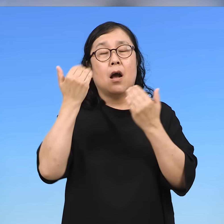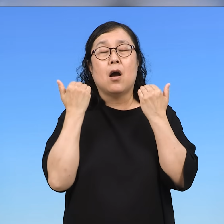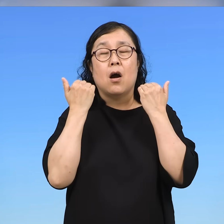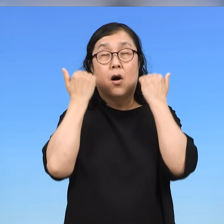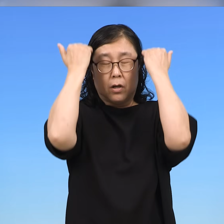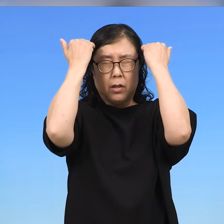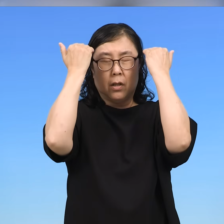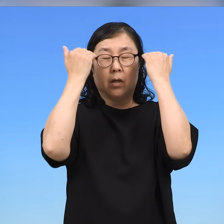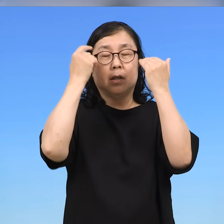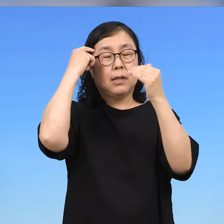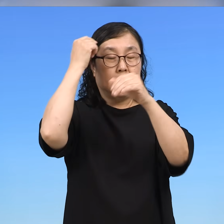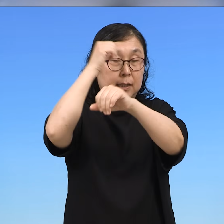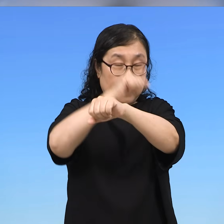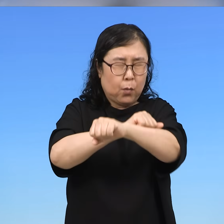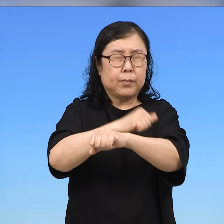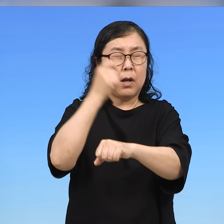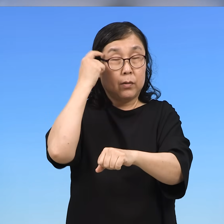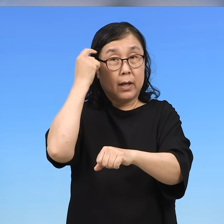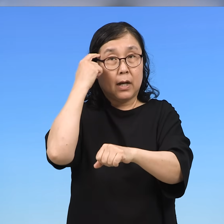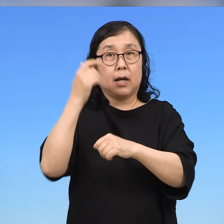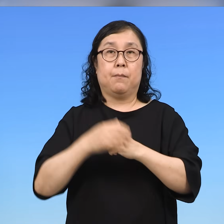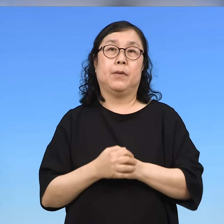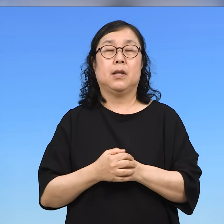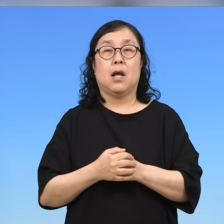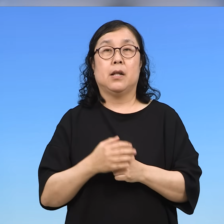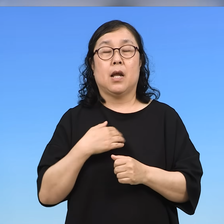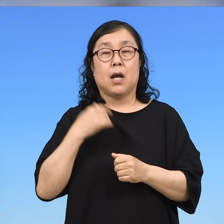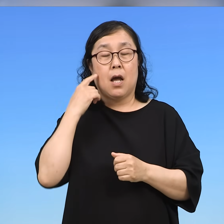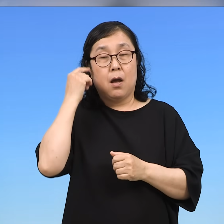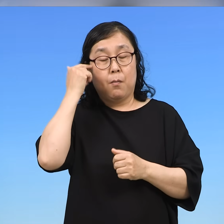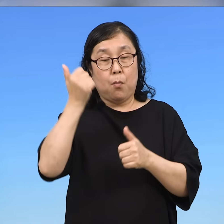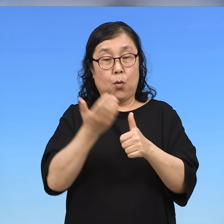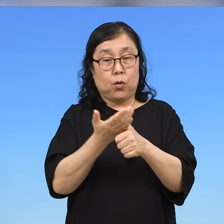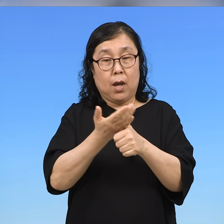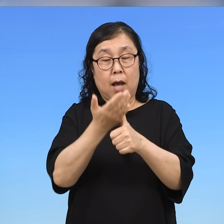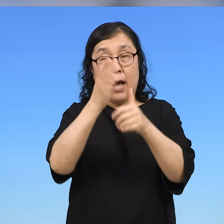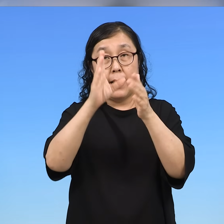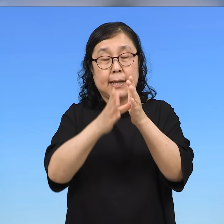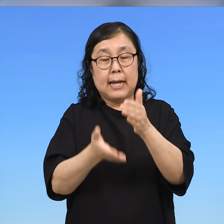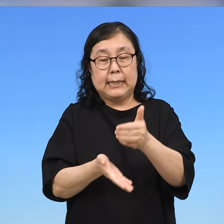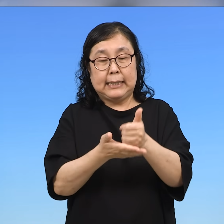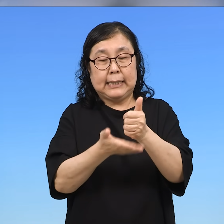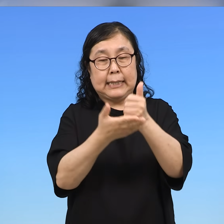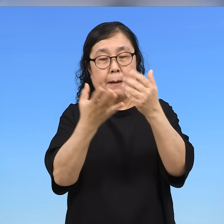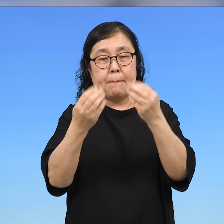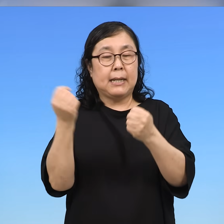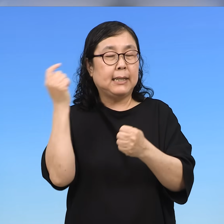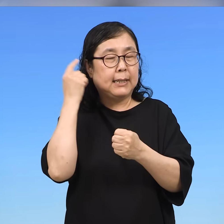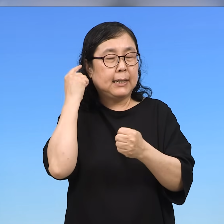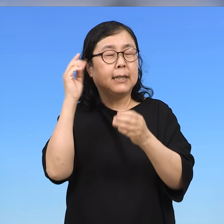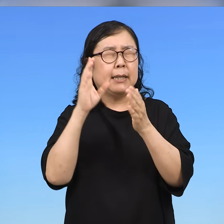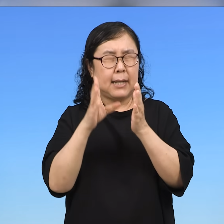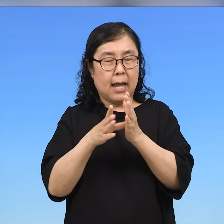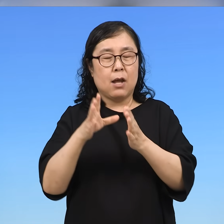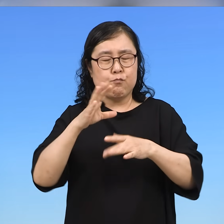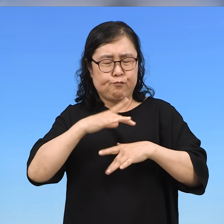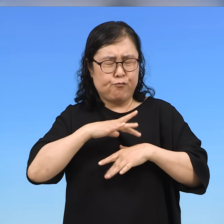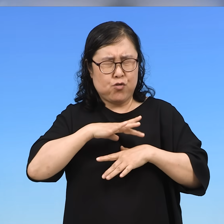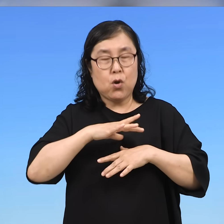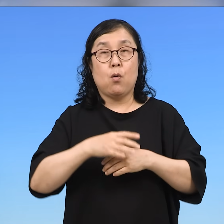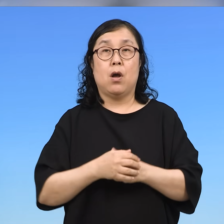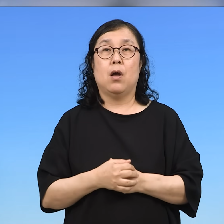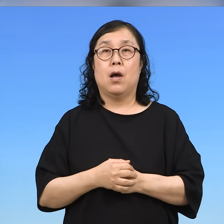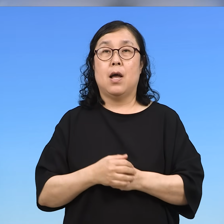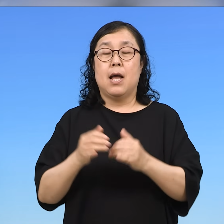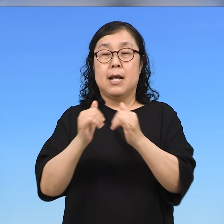목회를 하면서요, 제일 두려운 게 뭔지 아십니까? 칭찬 많이 들을 때예요. 뭐 많이 듣지도 않았지만